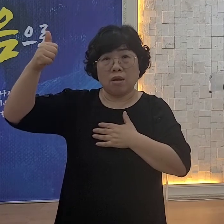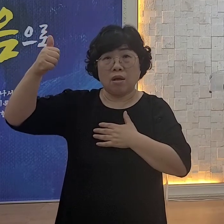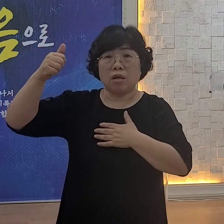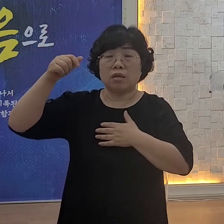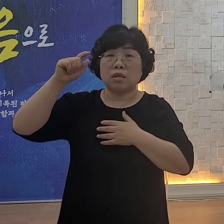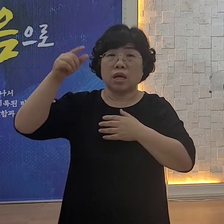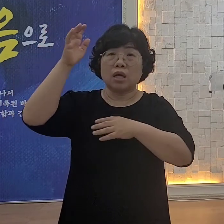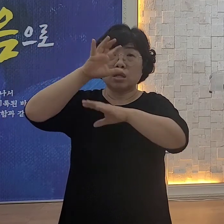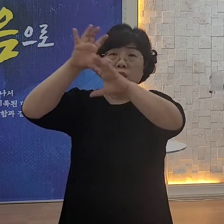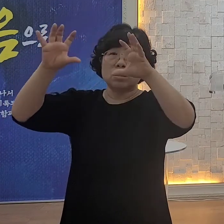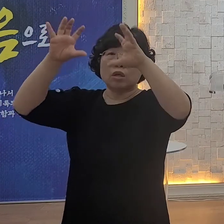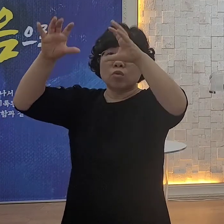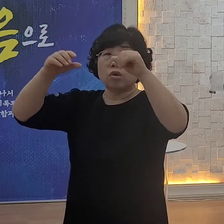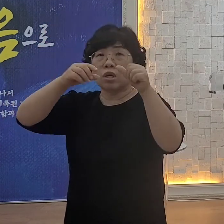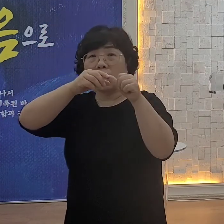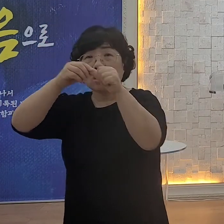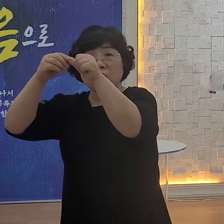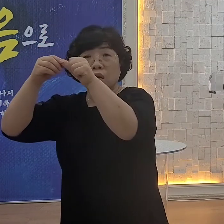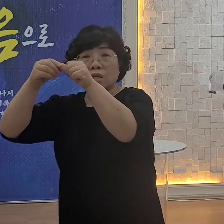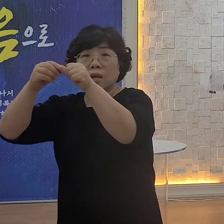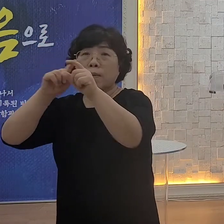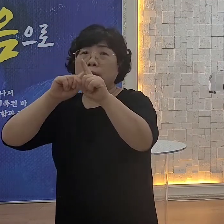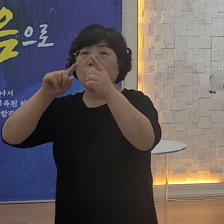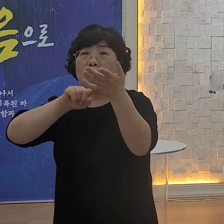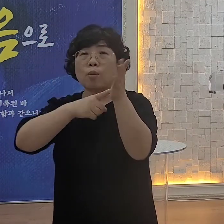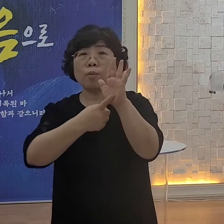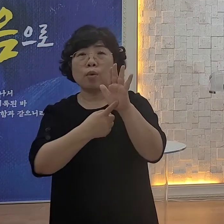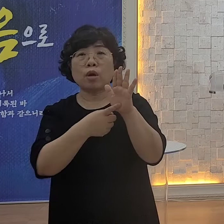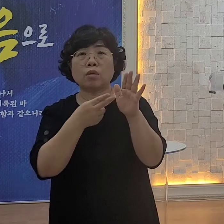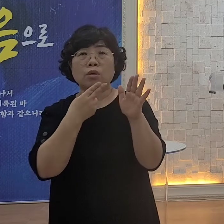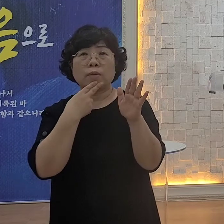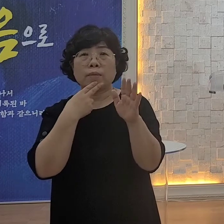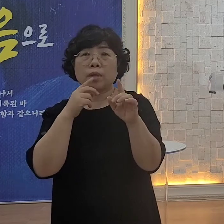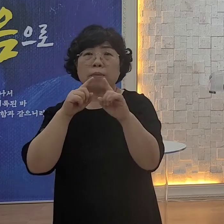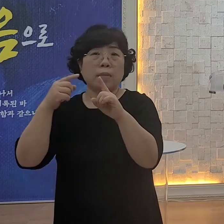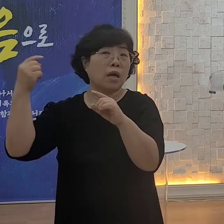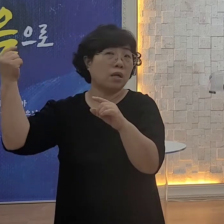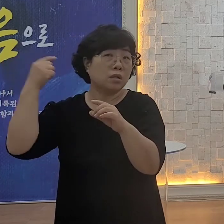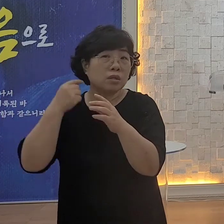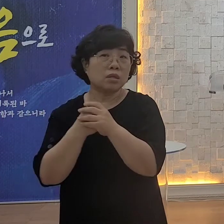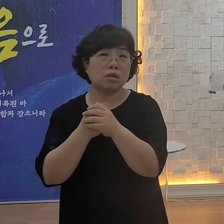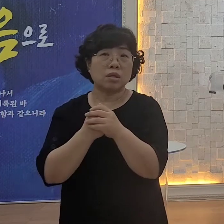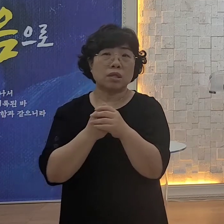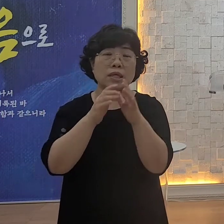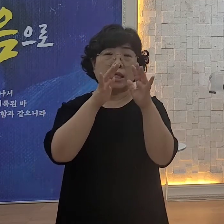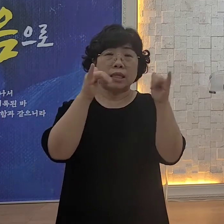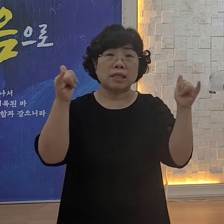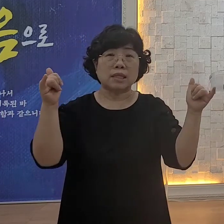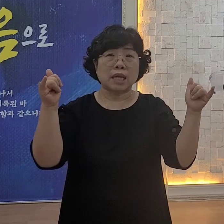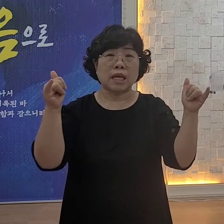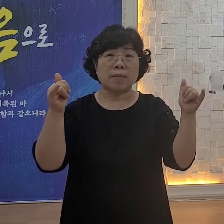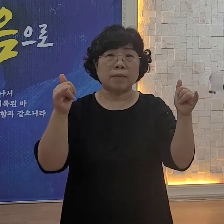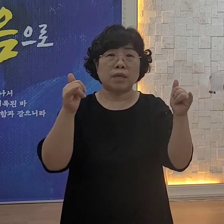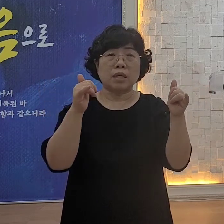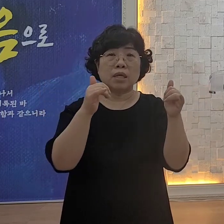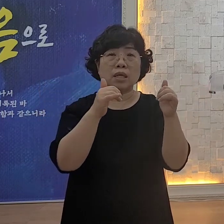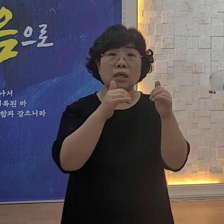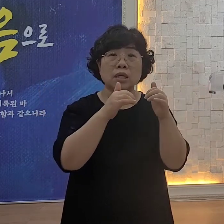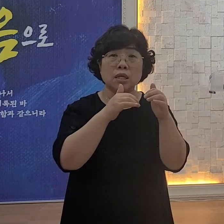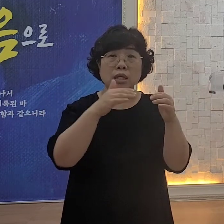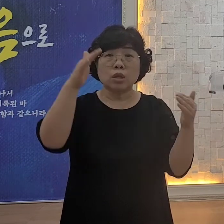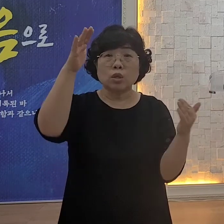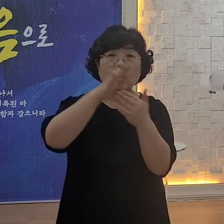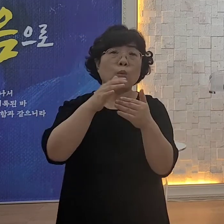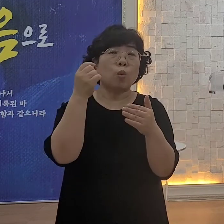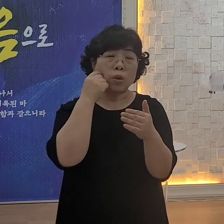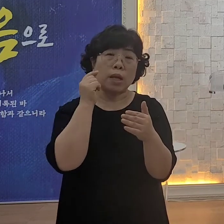아시느니라. 그가 낙원으로 이끌려 가서 말로 표현할 수 없는 말을 들었으니 사람이 가히